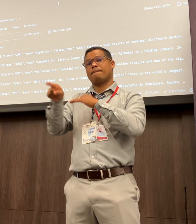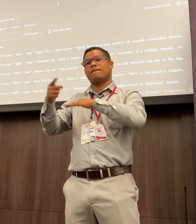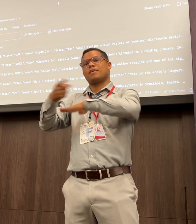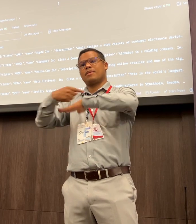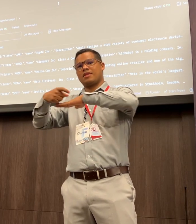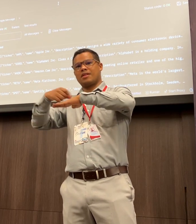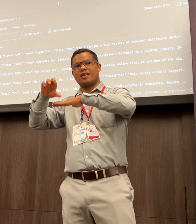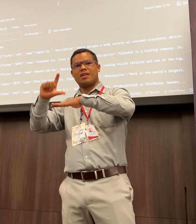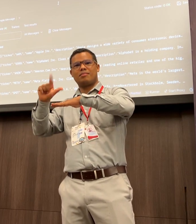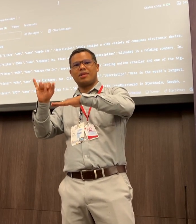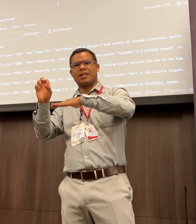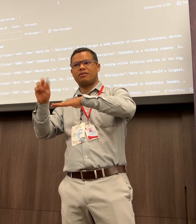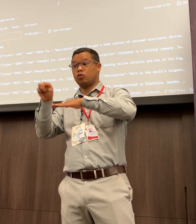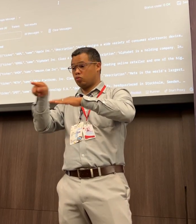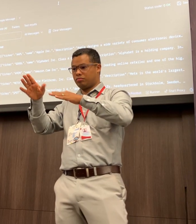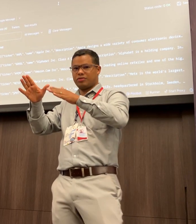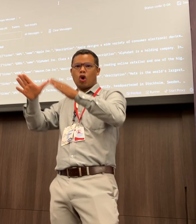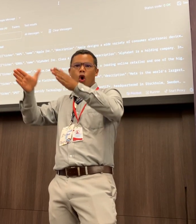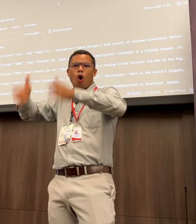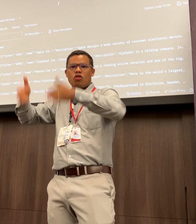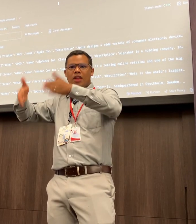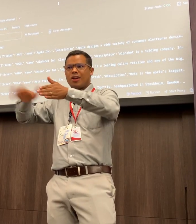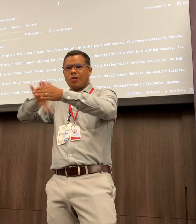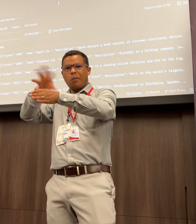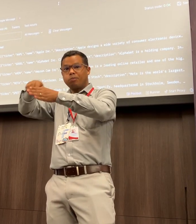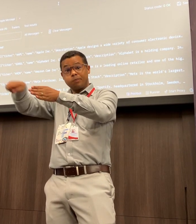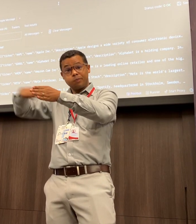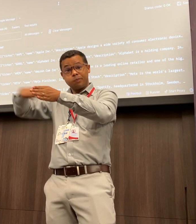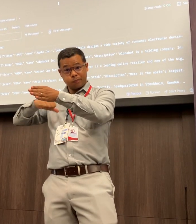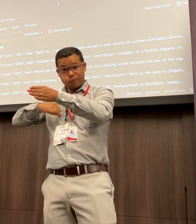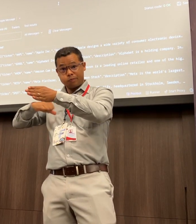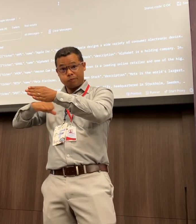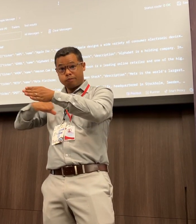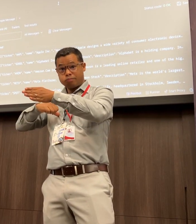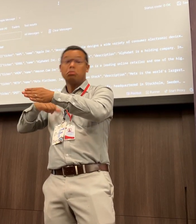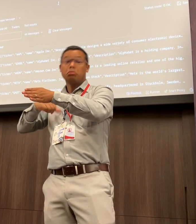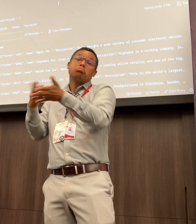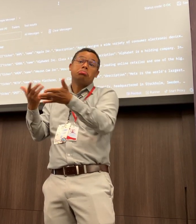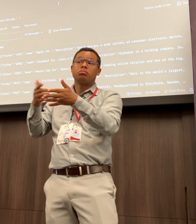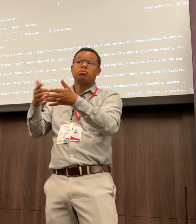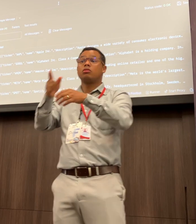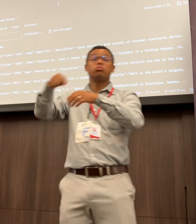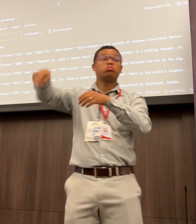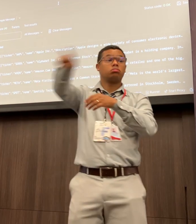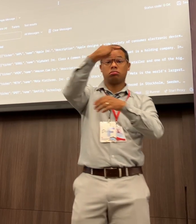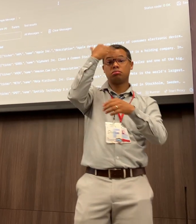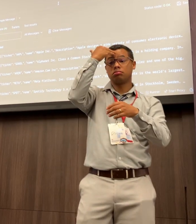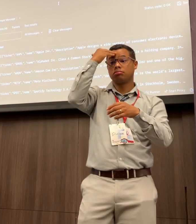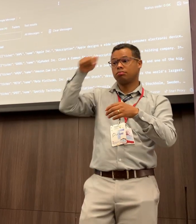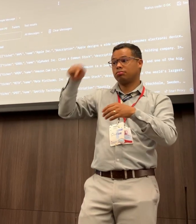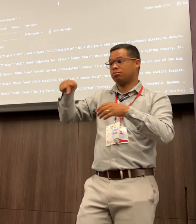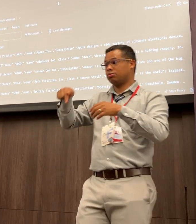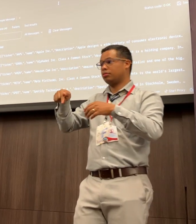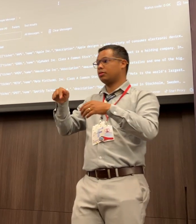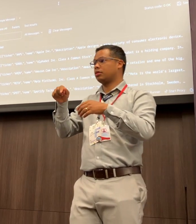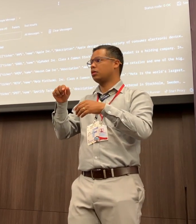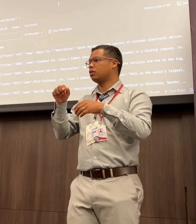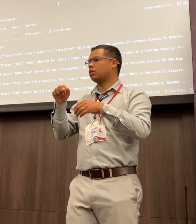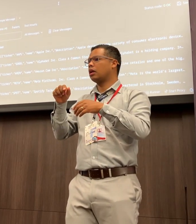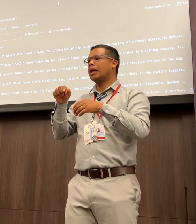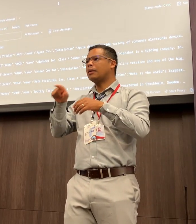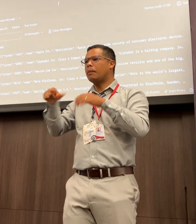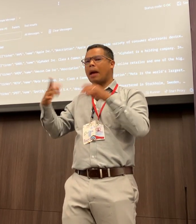al contenedor que tenemos, y esto, por si no sabían, también Postman tiene soporte para lo que es gRPC, no solo para